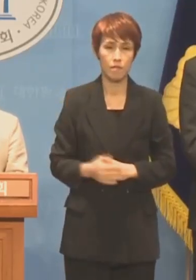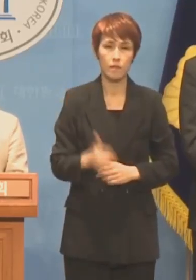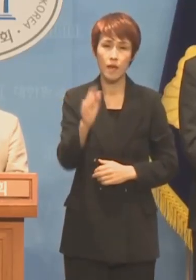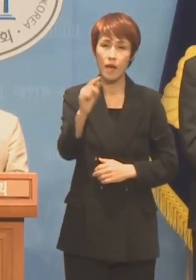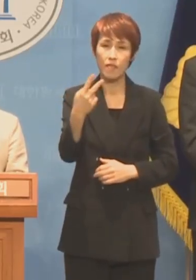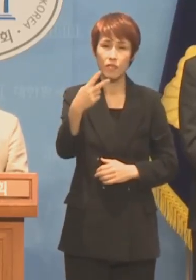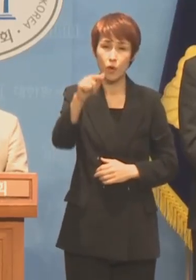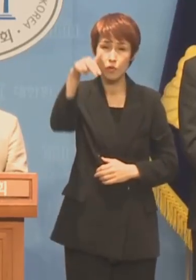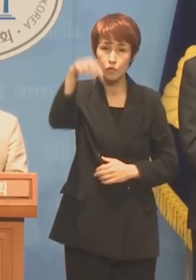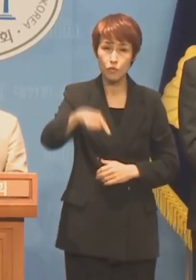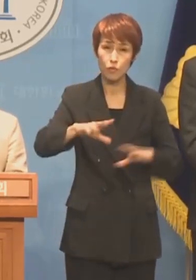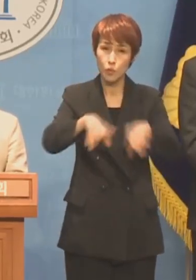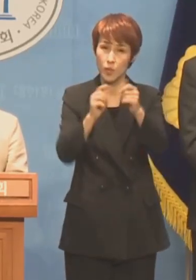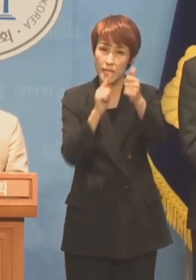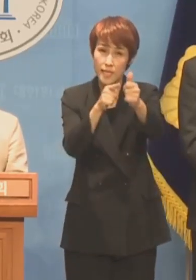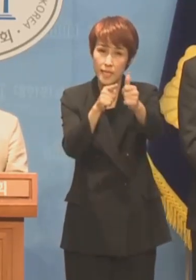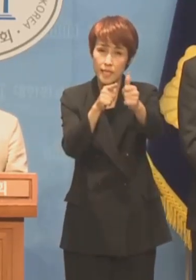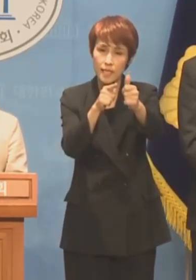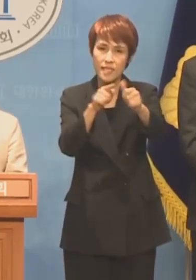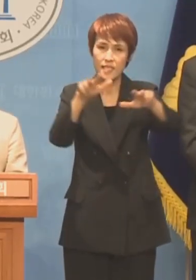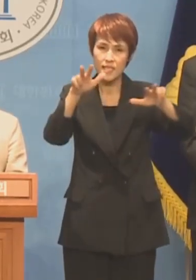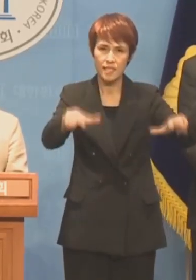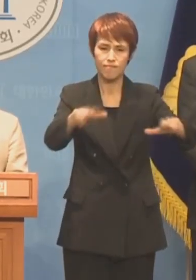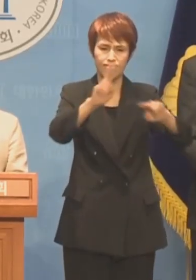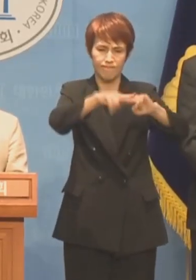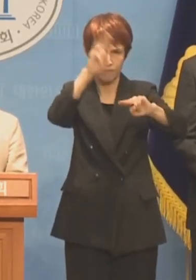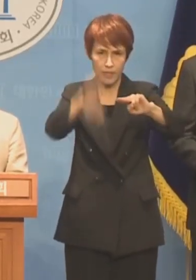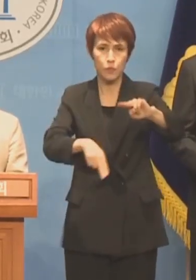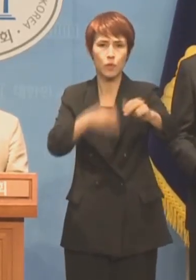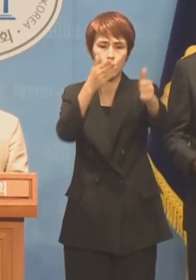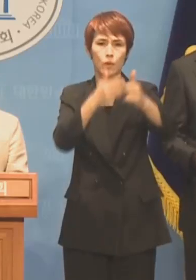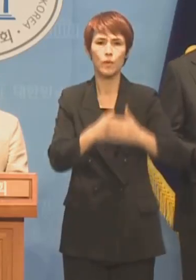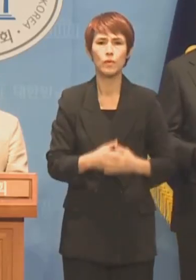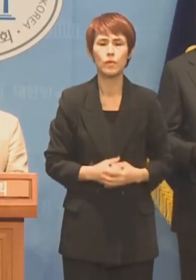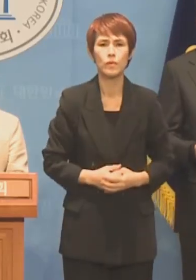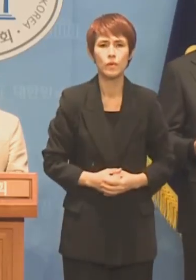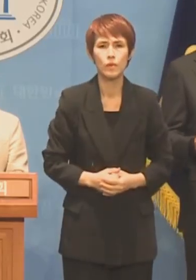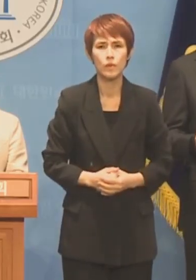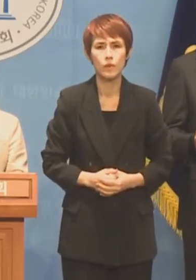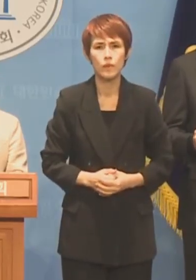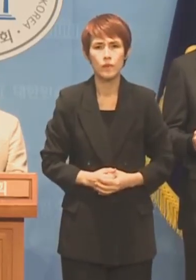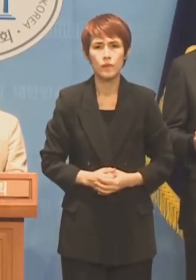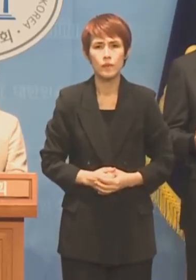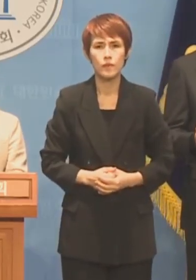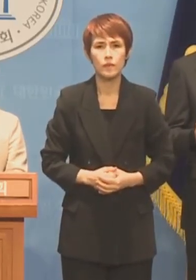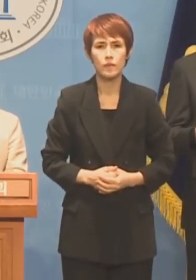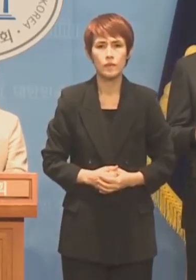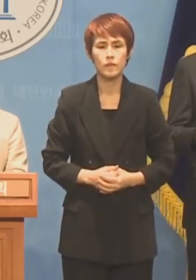한덕수 총리, 당장 물러나십시오.